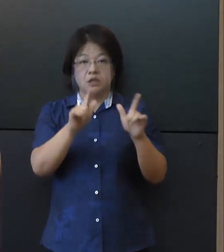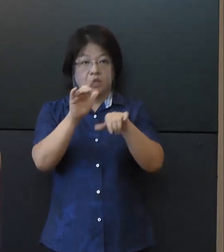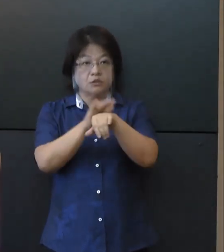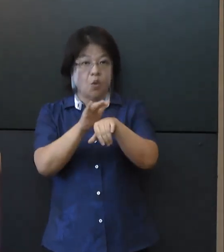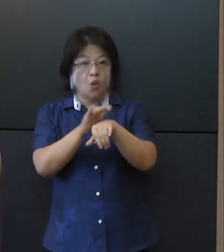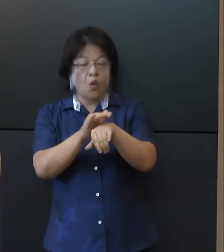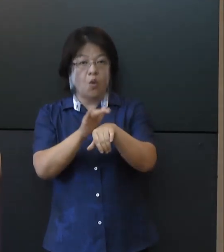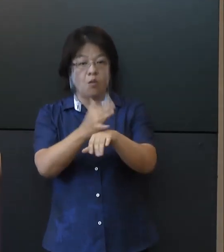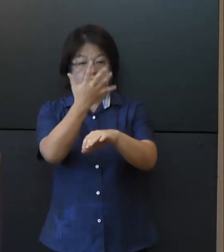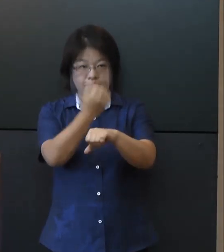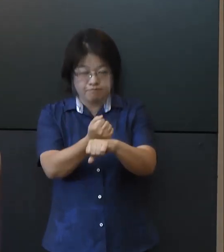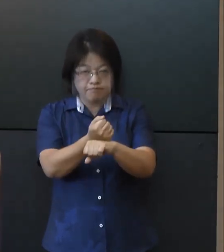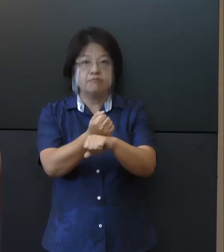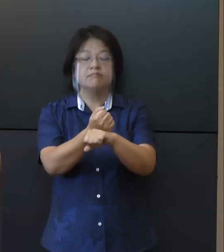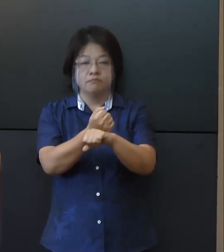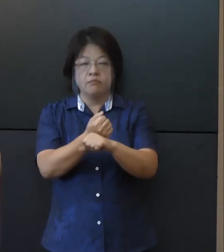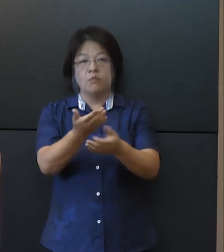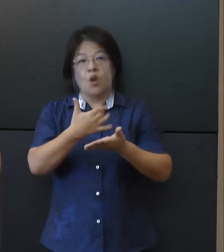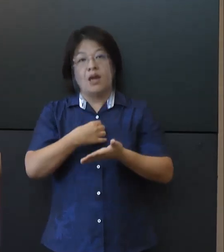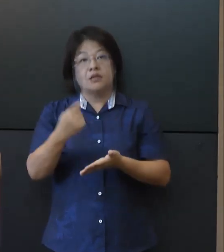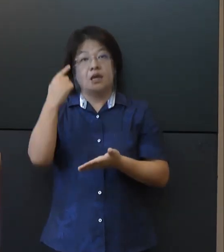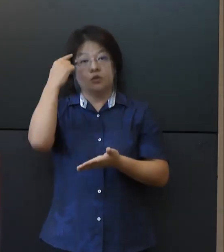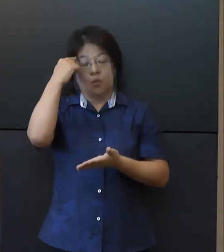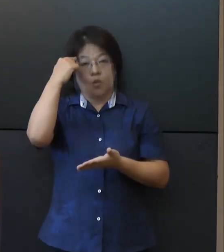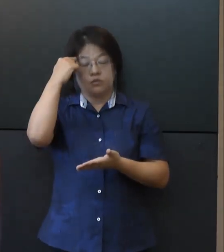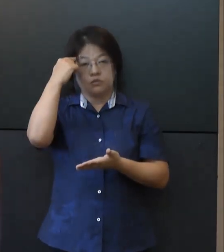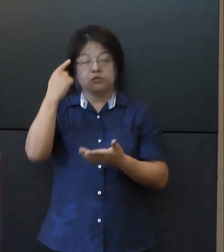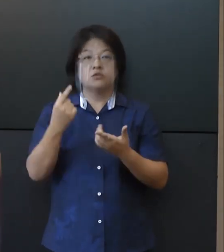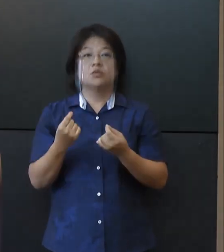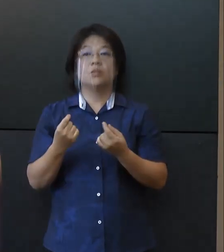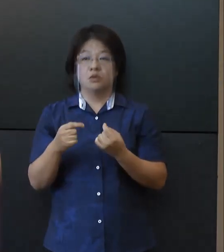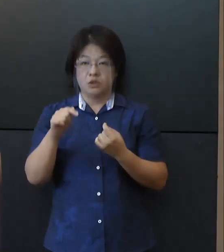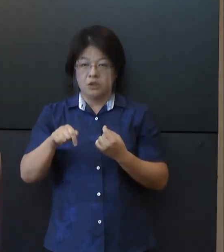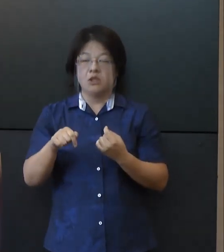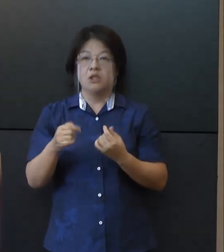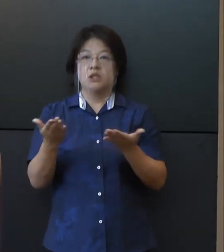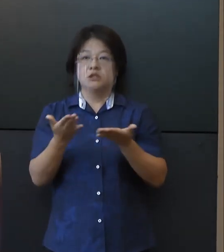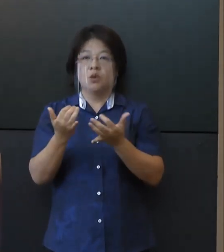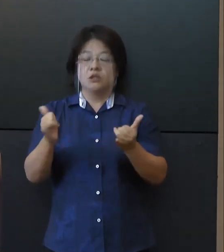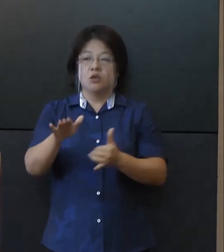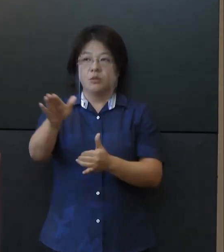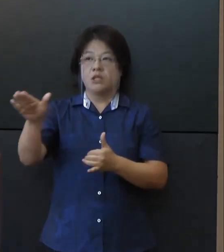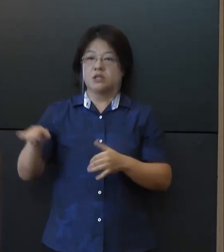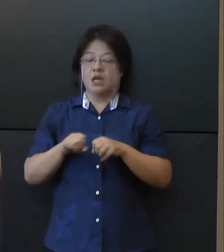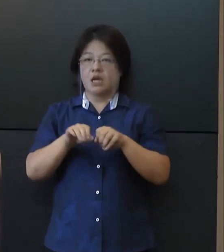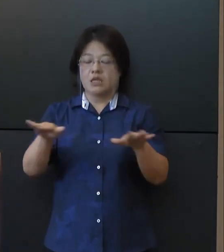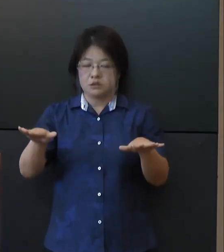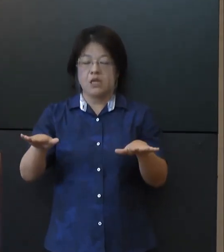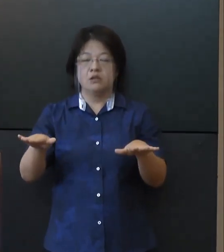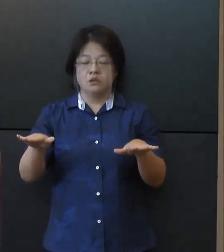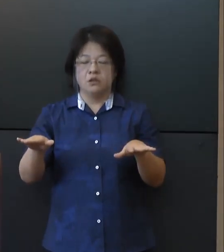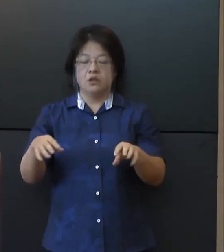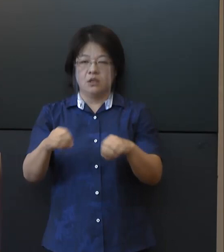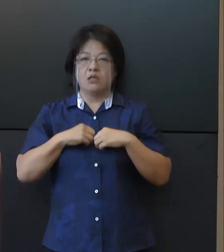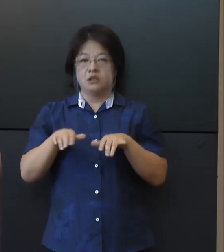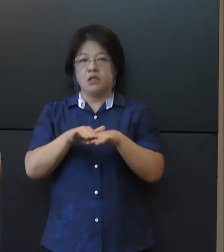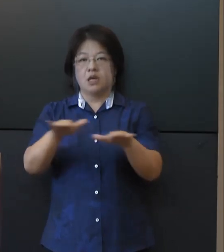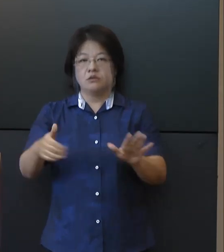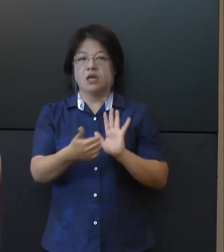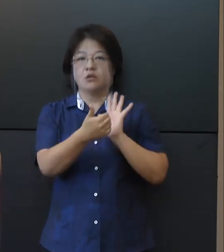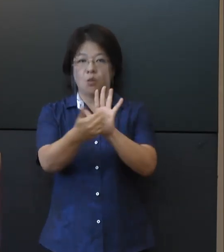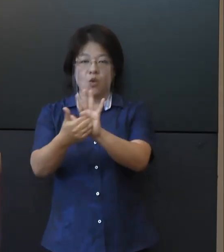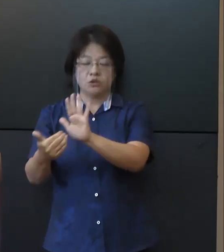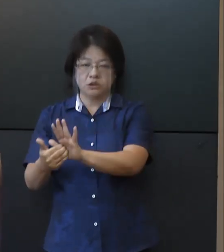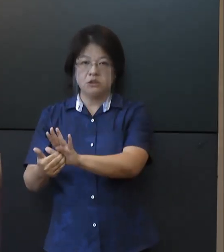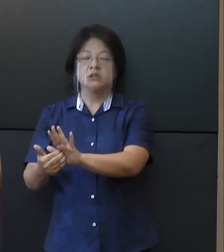着を進めていただくとともに、事業者の皆様におかれましても感染拡大予防ガイドラインの遵守などに